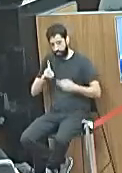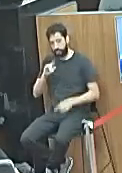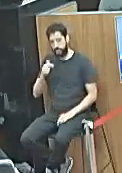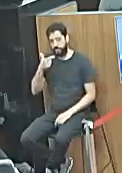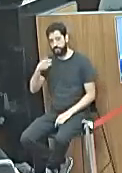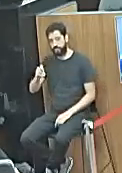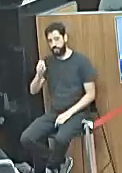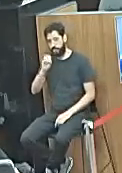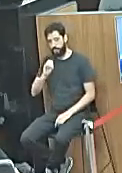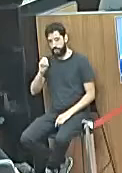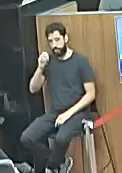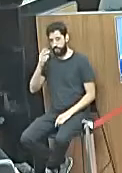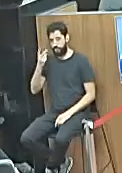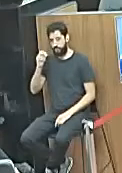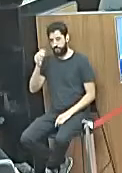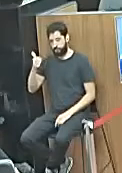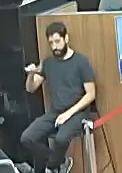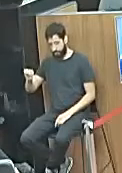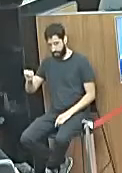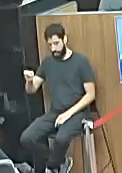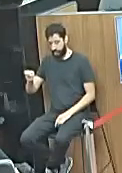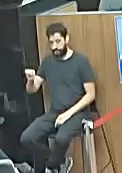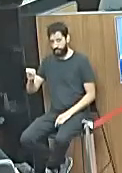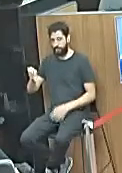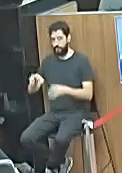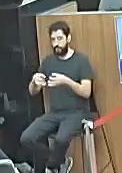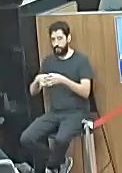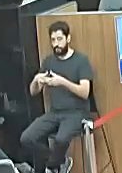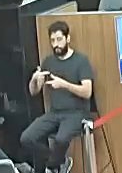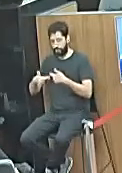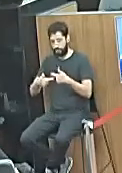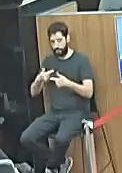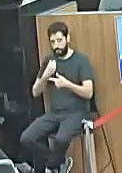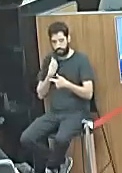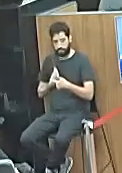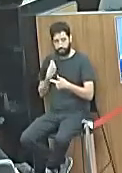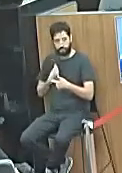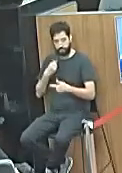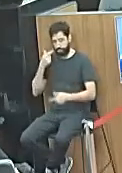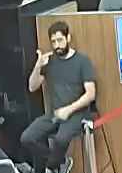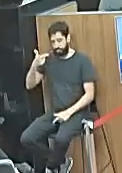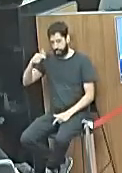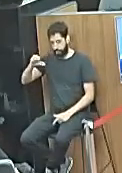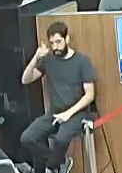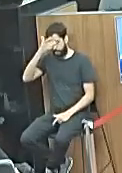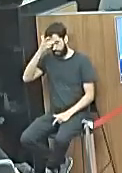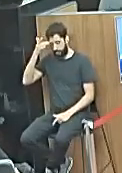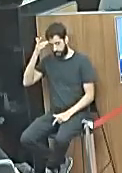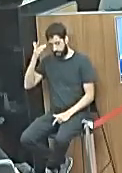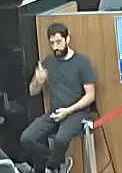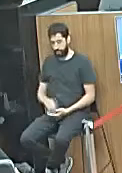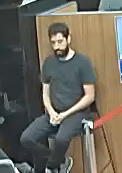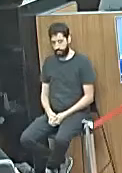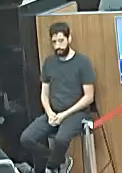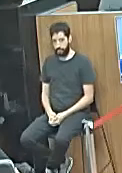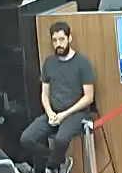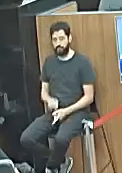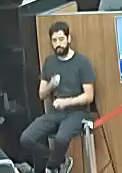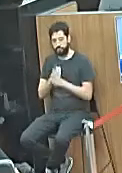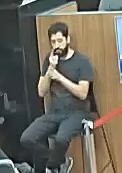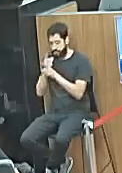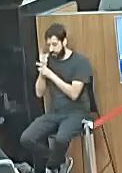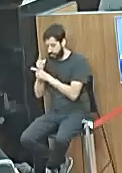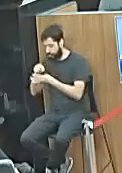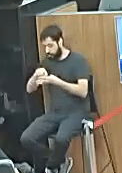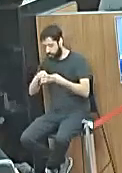25 de outubro de 2019 o grupo de trabalho com a participação de 29 pessoas identificou